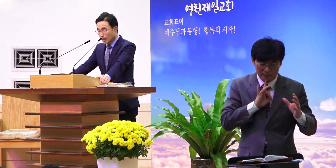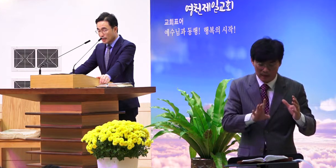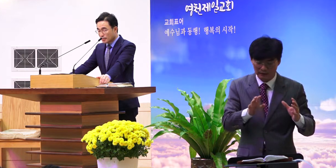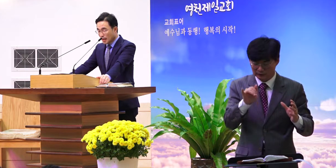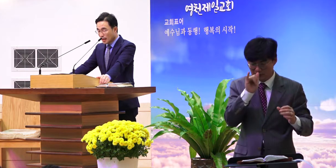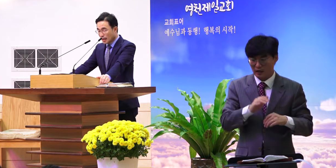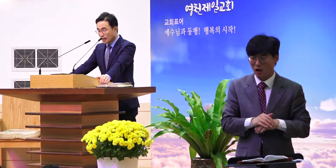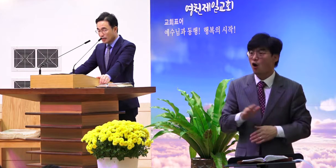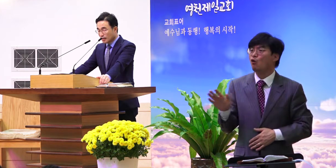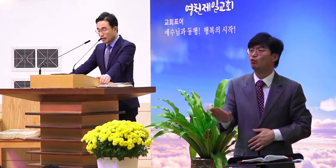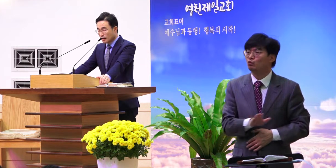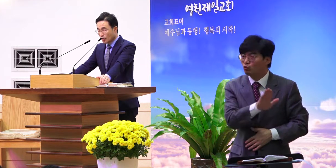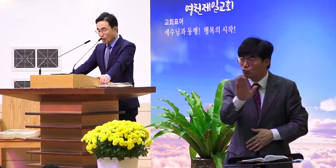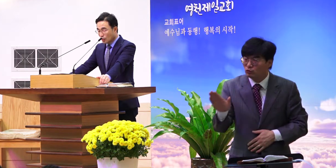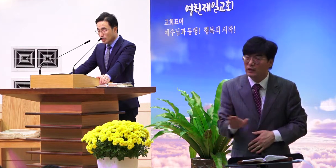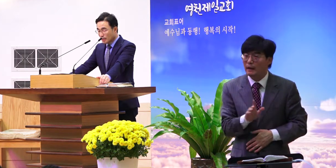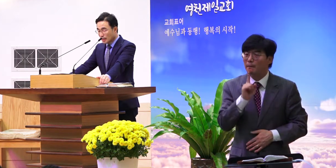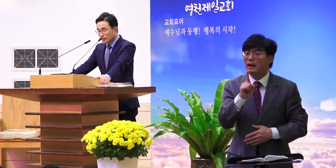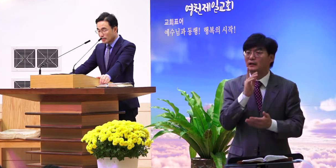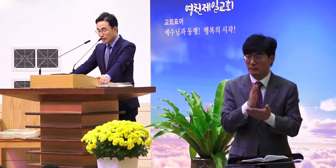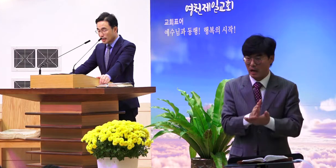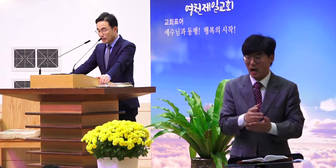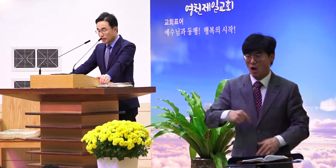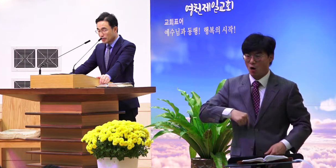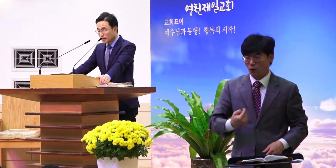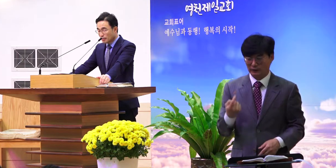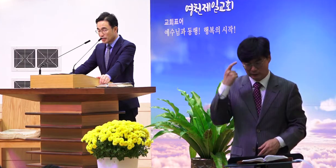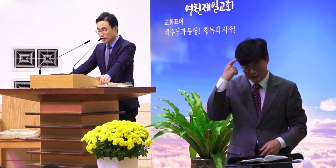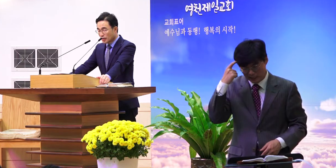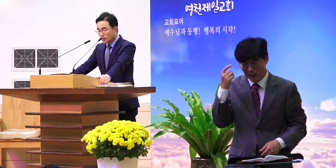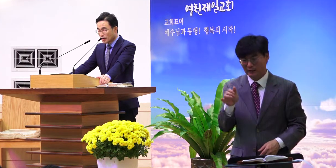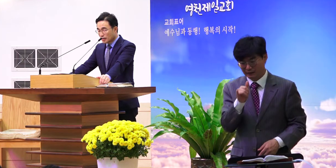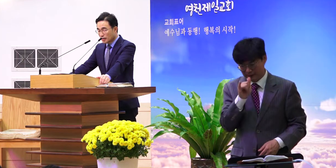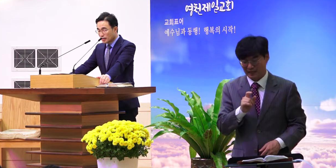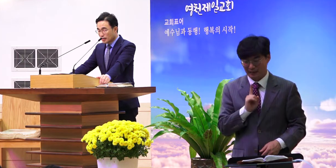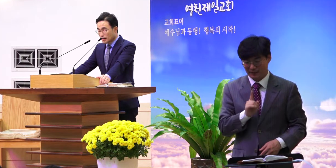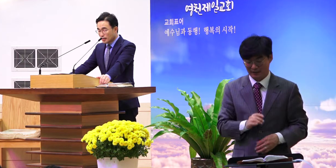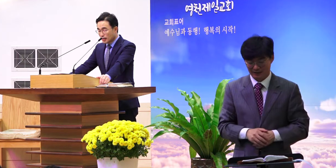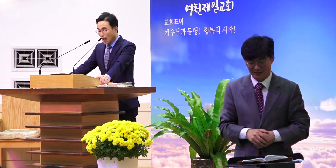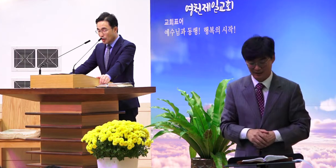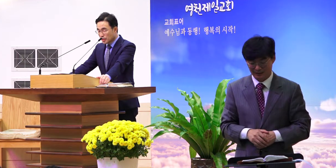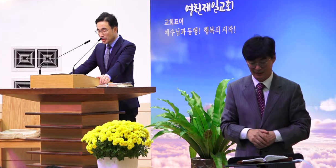우리라고 말하지 말라. 너 혼자만을 생각하며 살면서